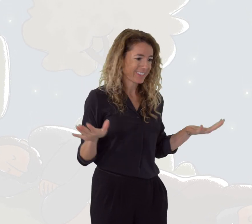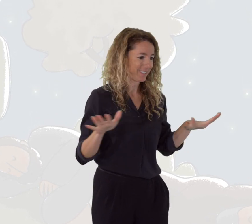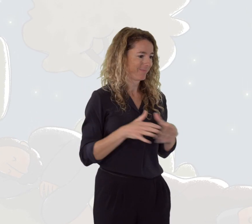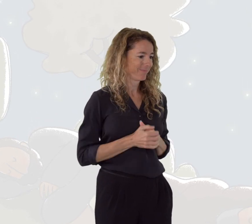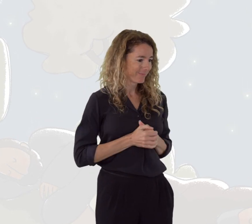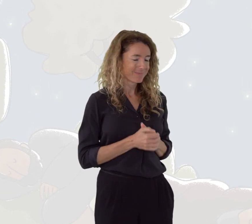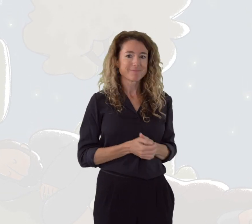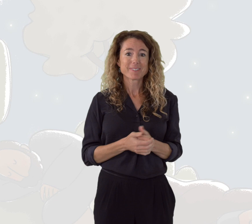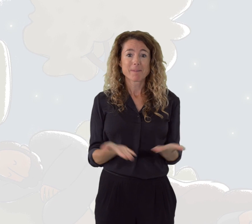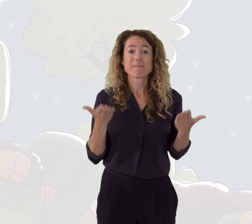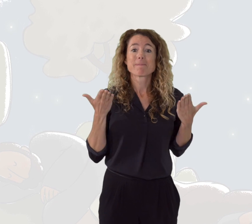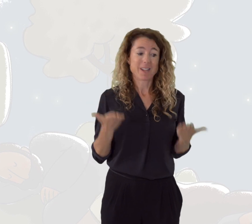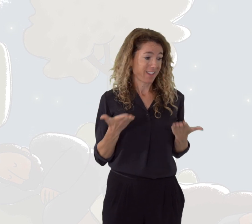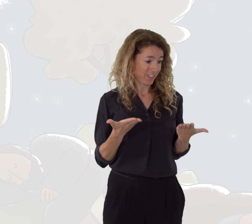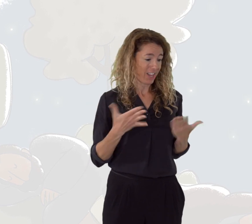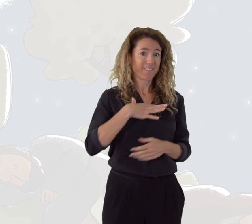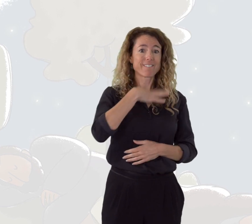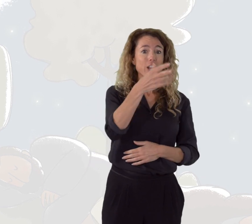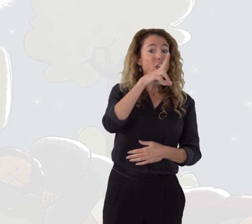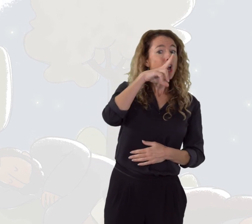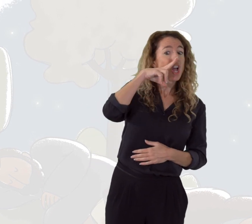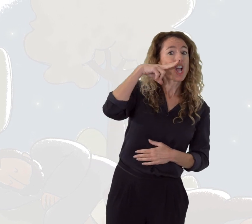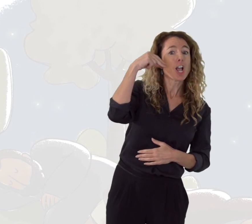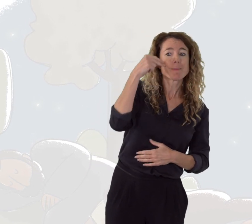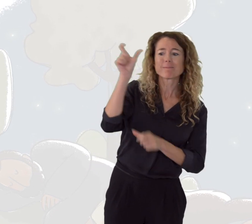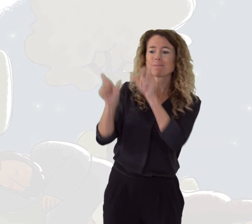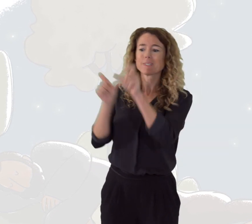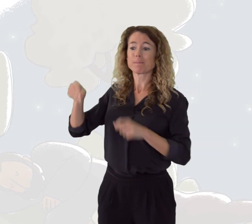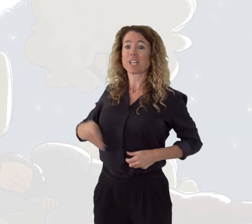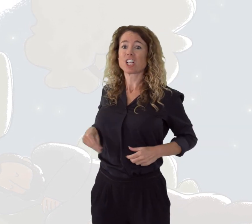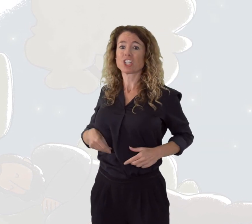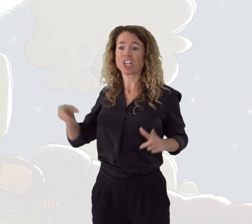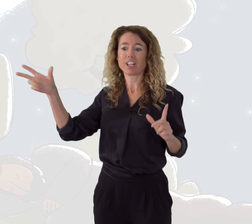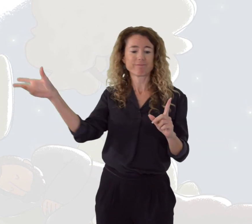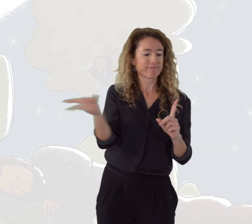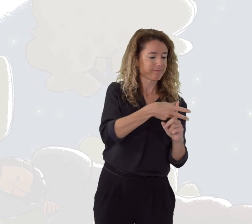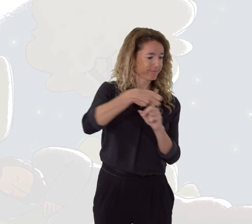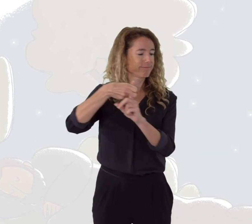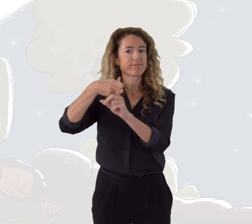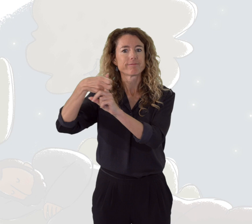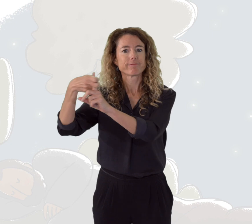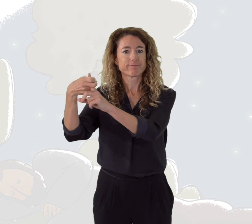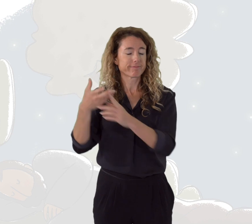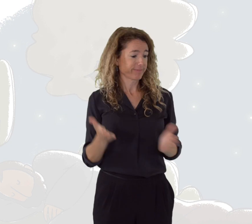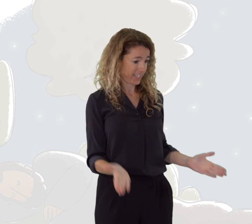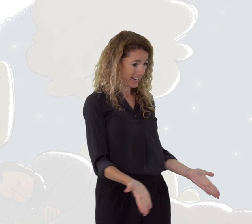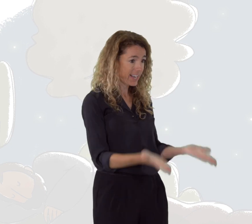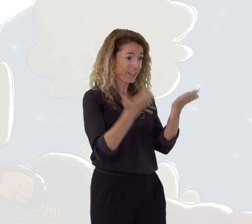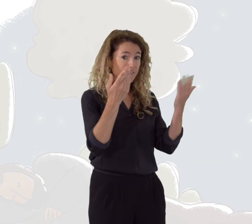fini. C'est le moment. Le Fils de l'homme va être livré aux mains des pécheurs.